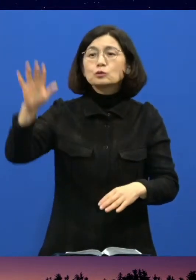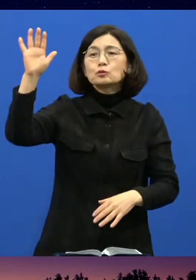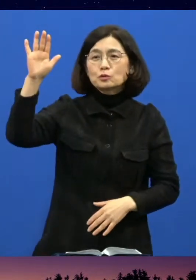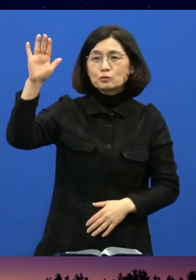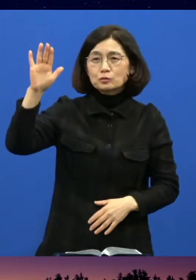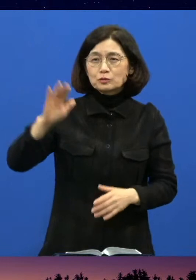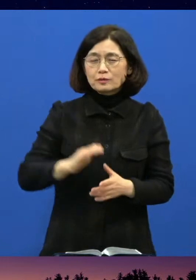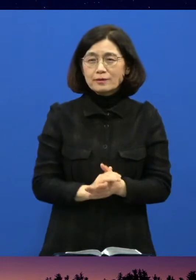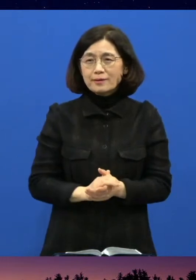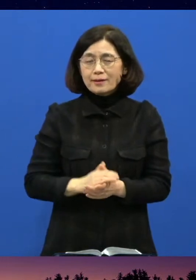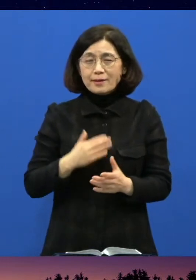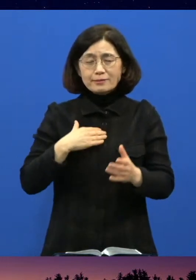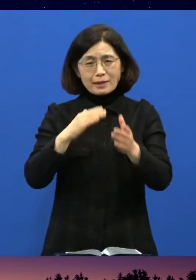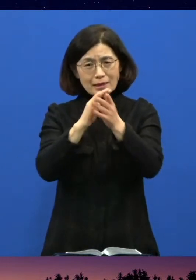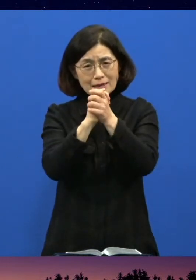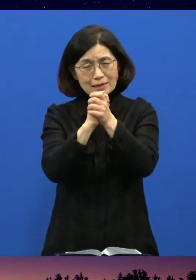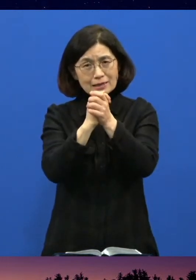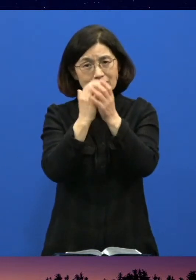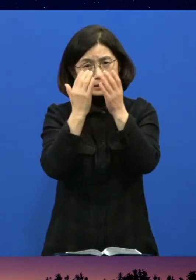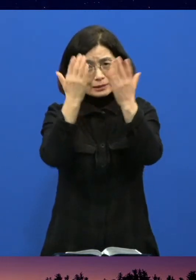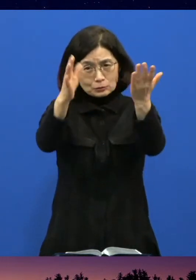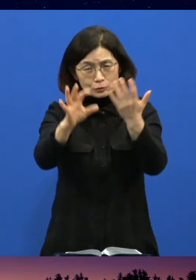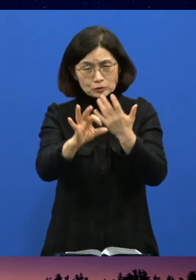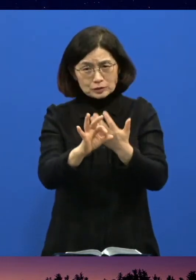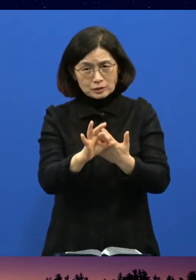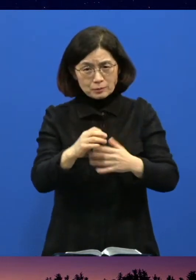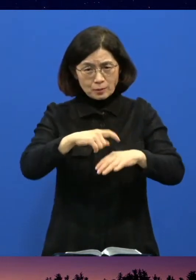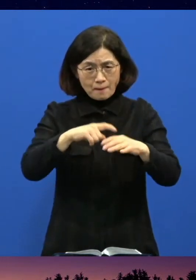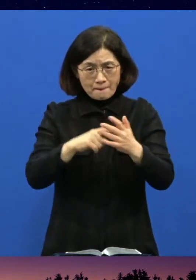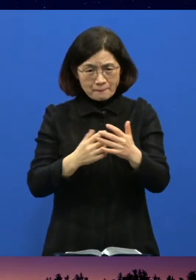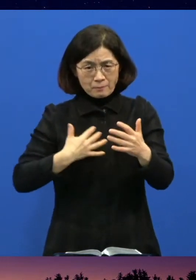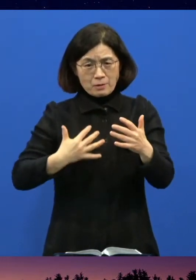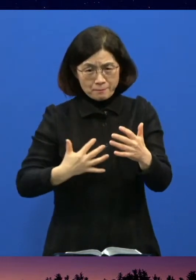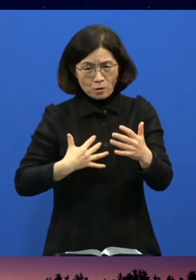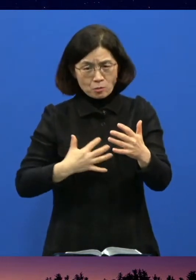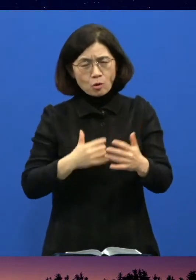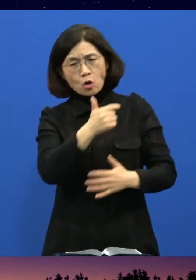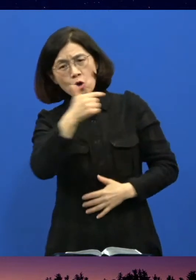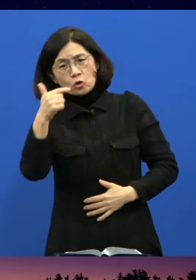만 기도만 하면 막 그냥 가슴 벌렁벌렁 뛰고 너무 좋다. 손 들어보세요.